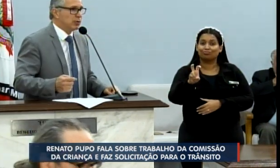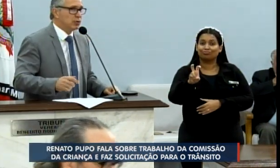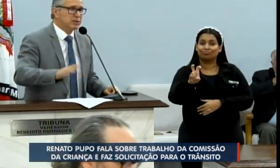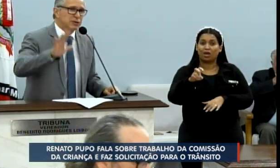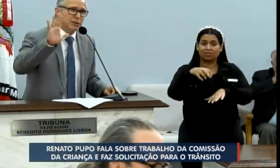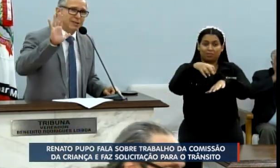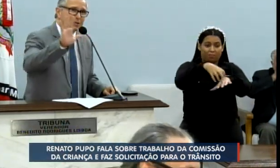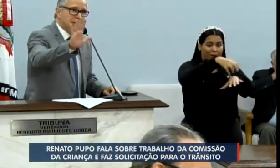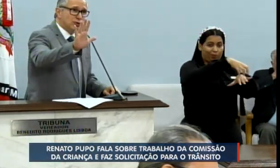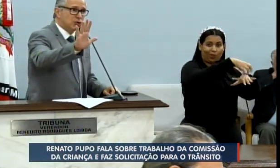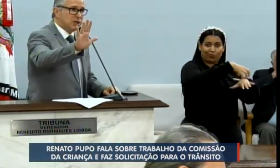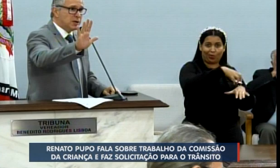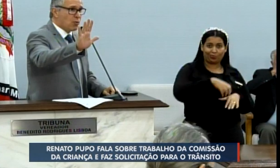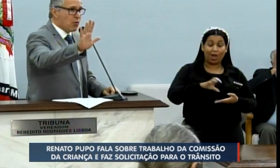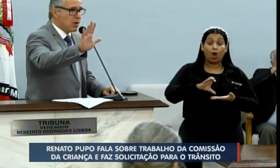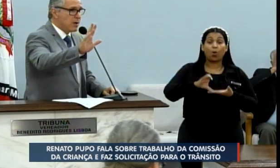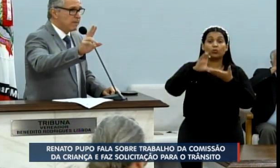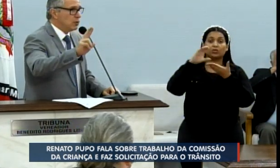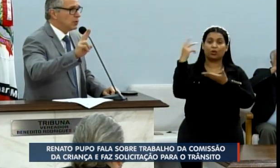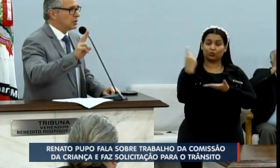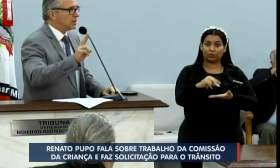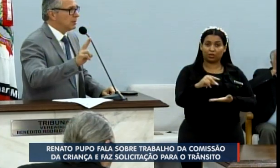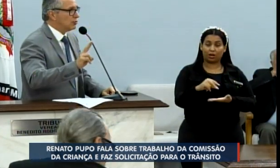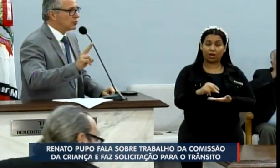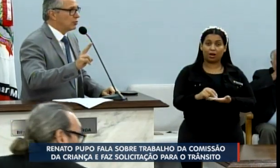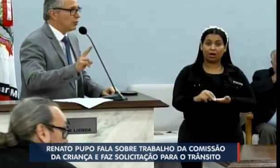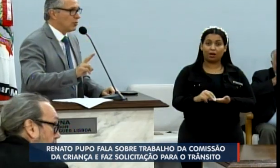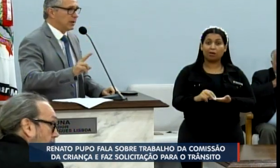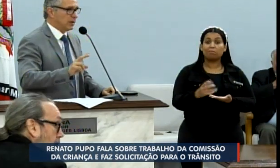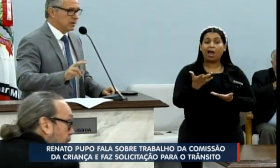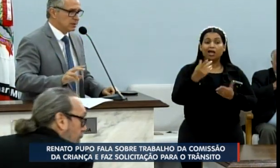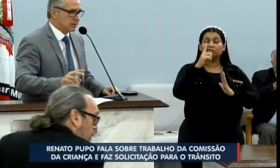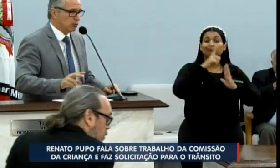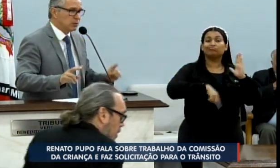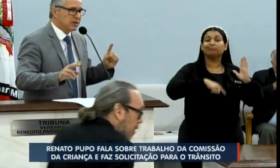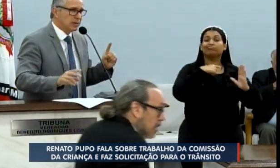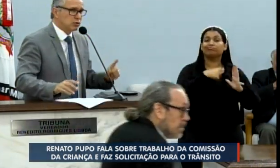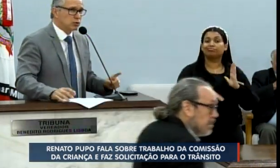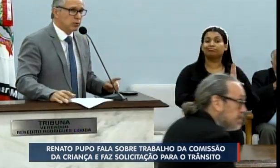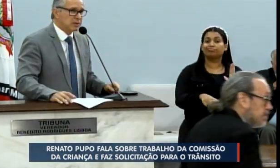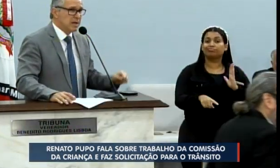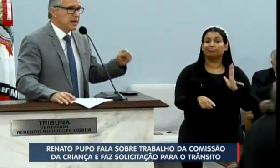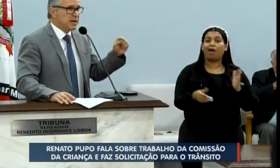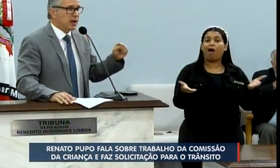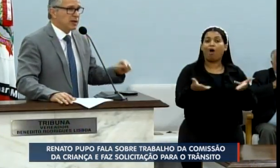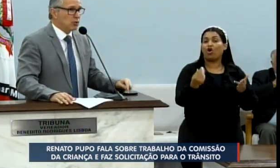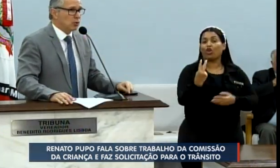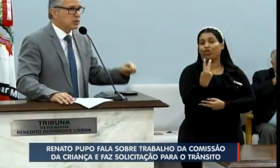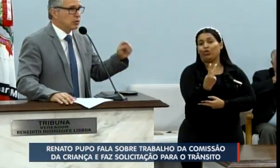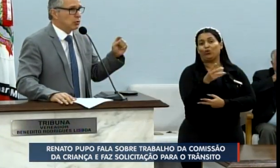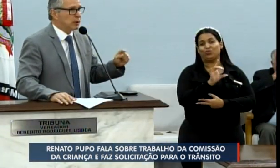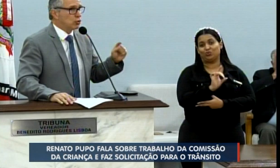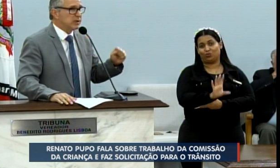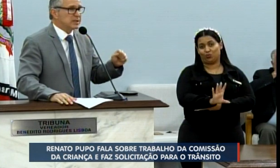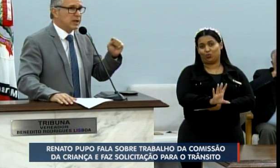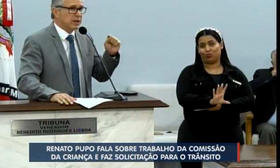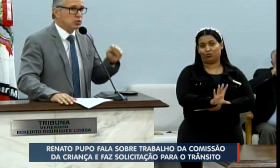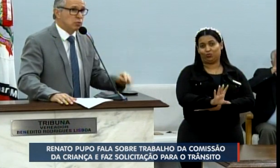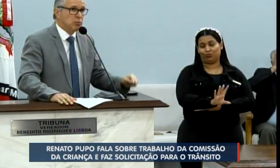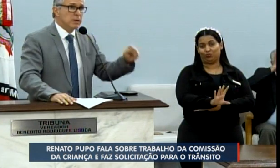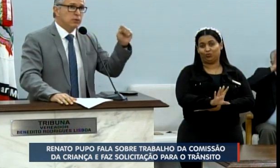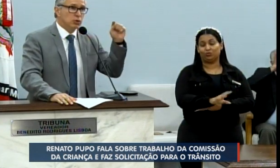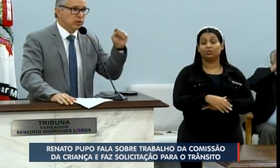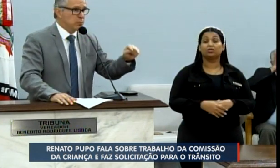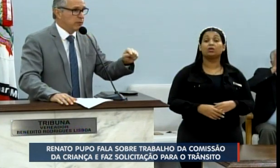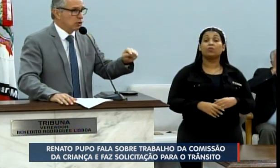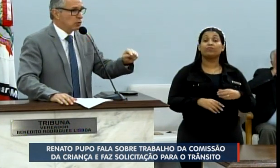em 2002. Veja, nós já tivemos 5 e hoje temos 2. Hoje temos 2. E a resolução número